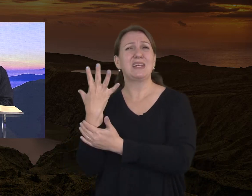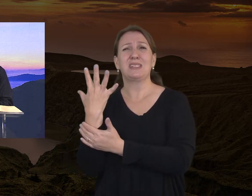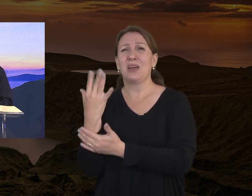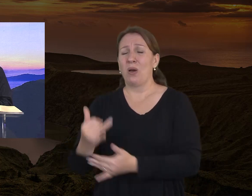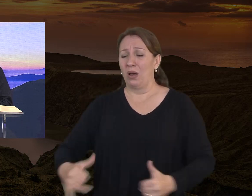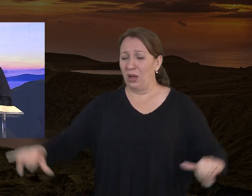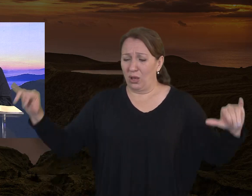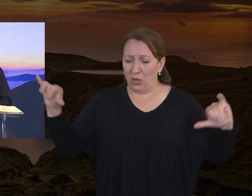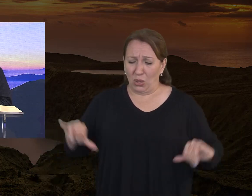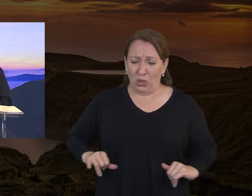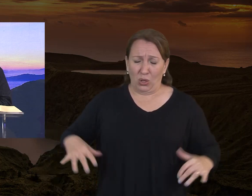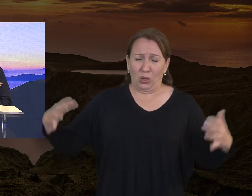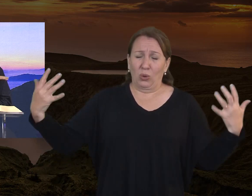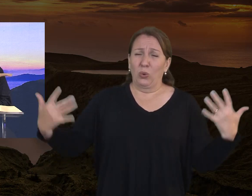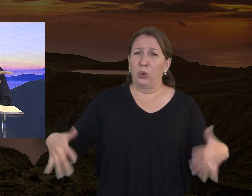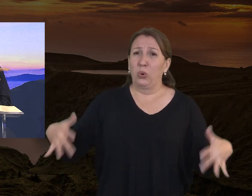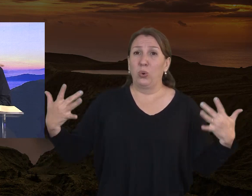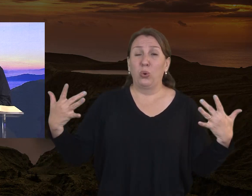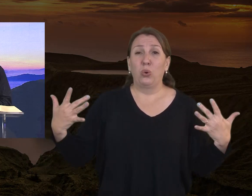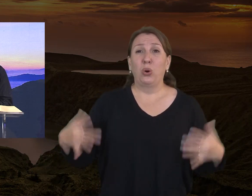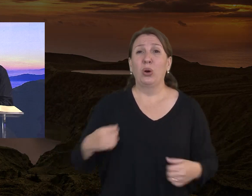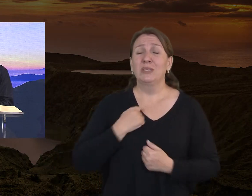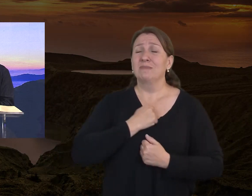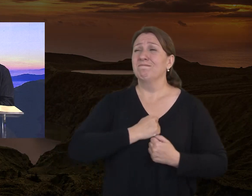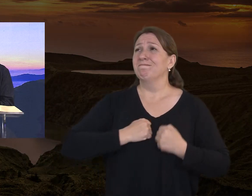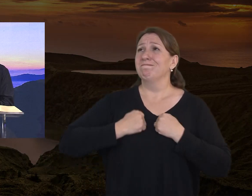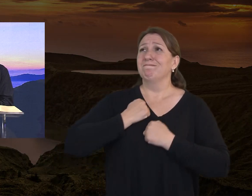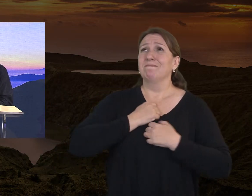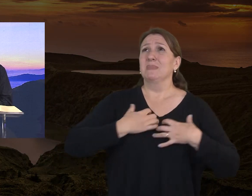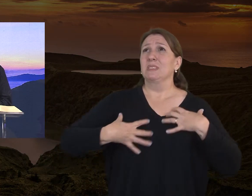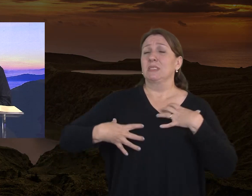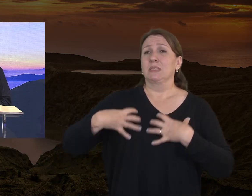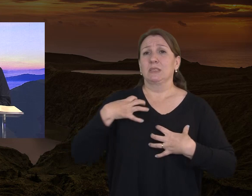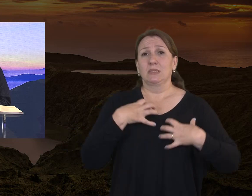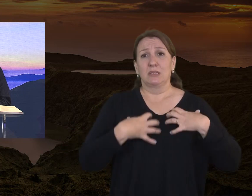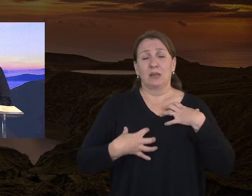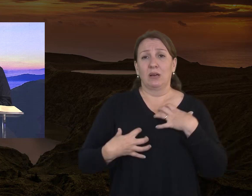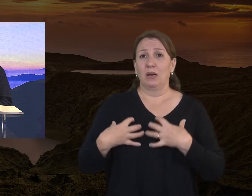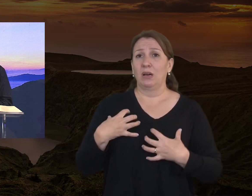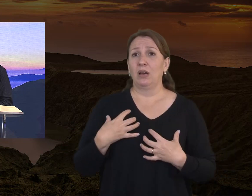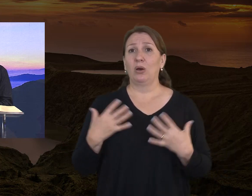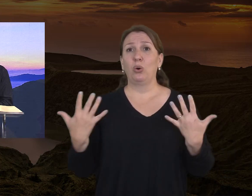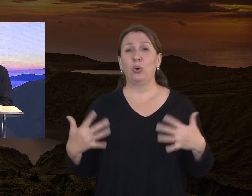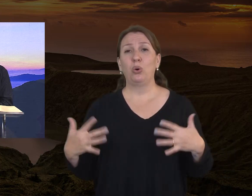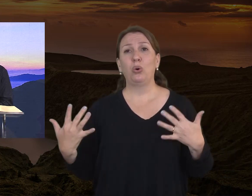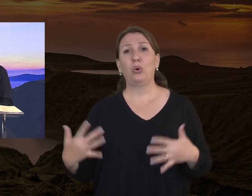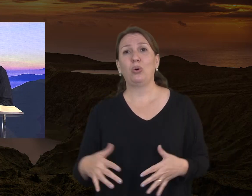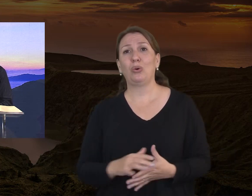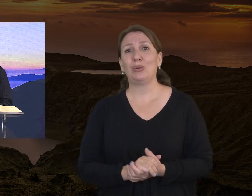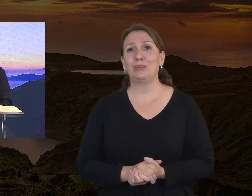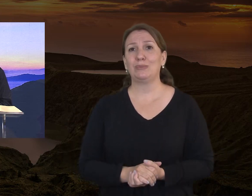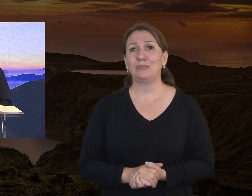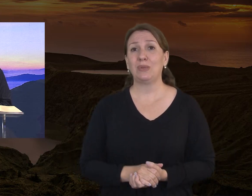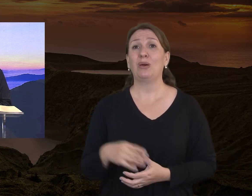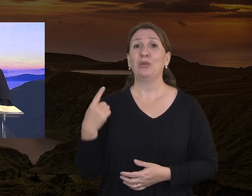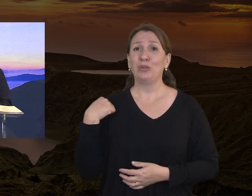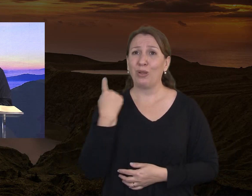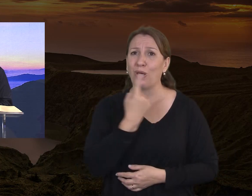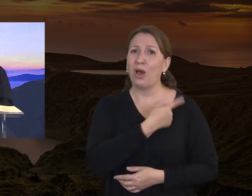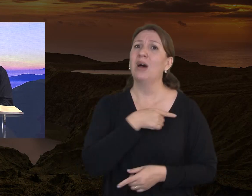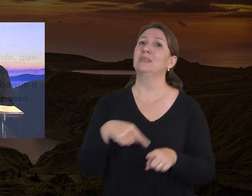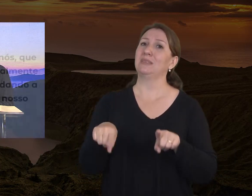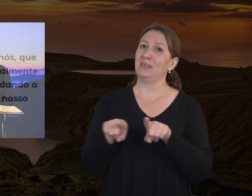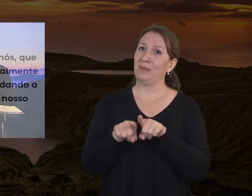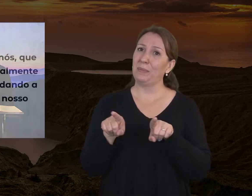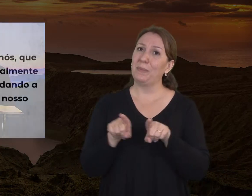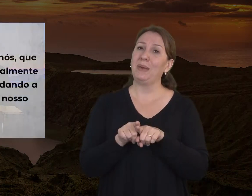suporta angústias até agora. A criação toda está gemendo. E não somente ela, mas também nós que